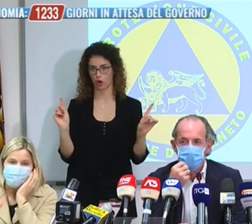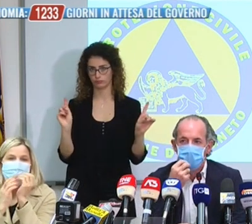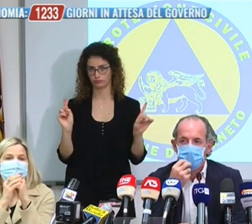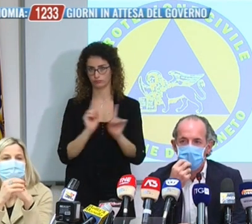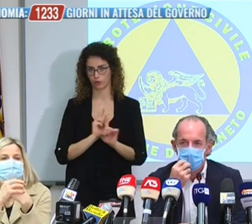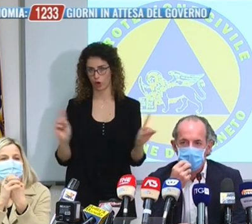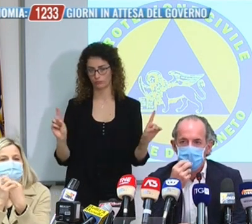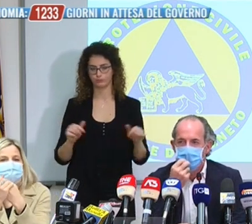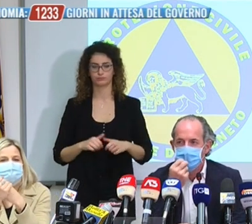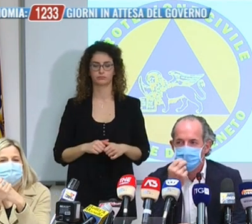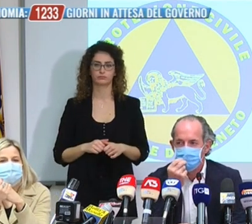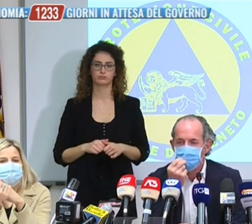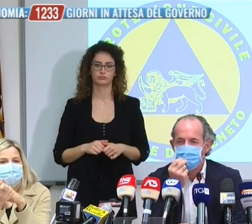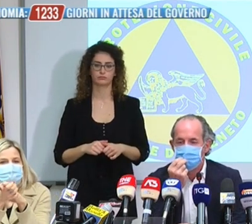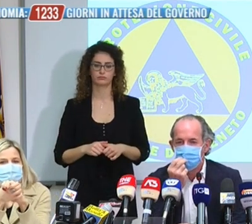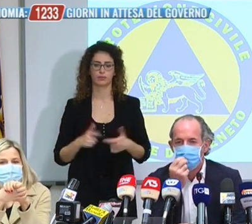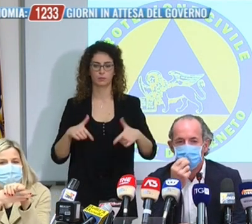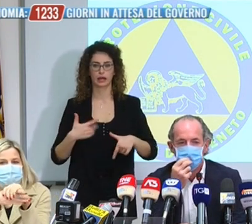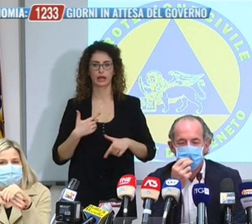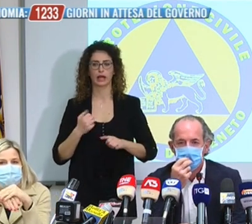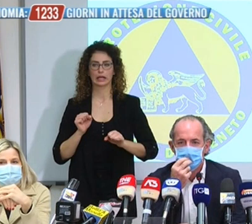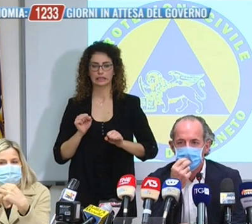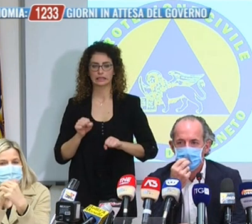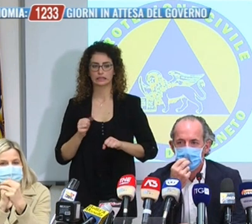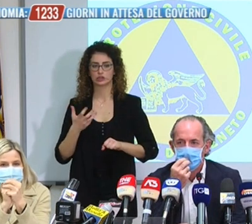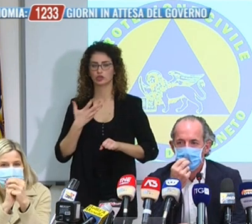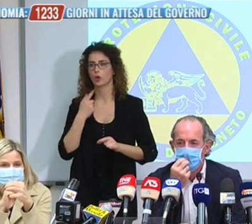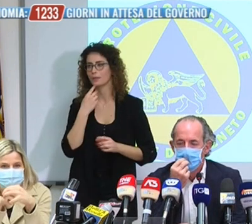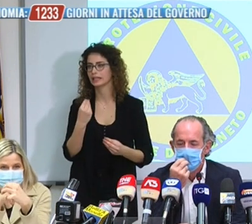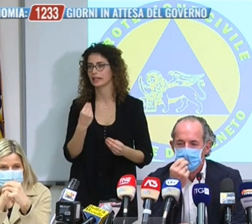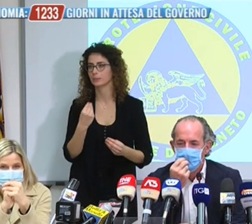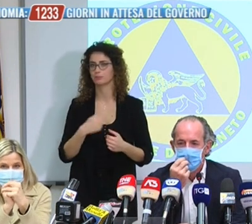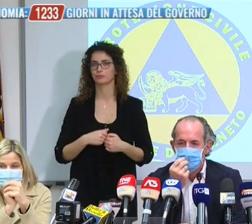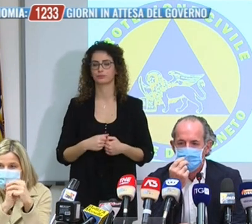no, però si prevede tutta, come si può dire,